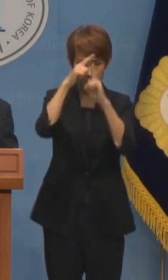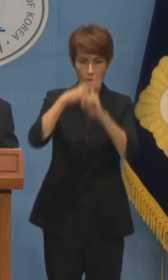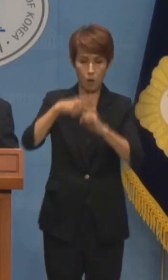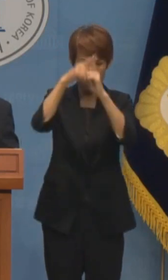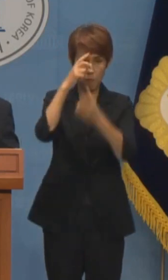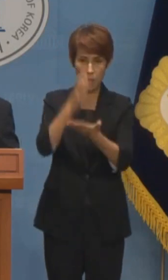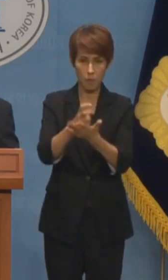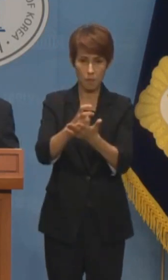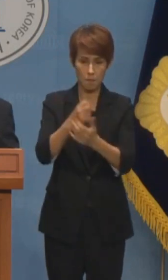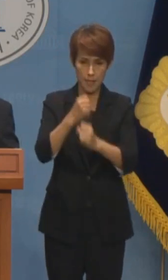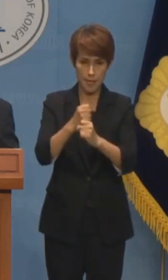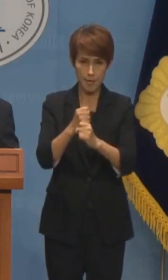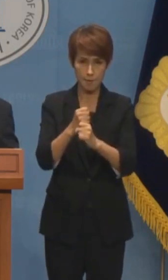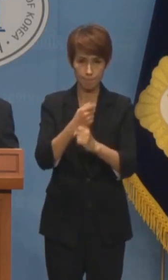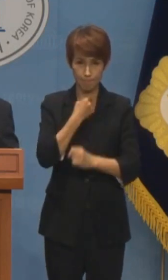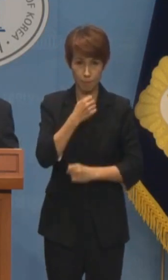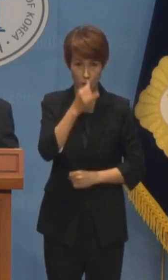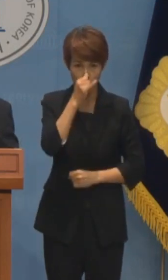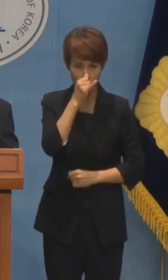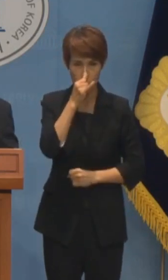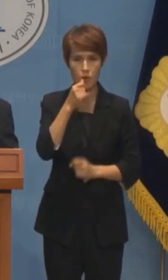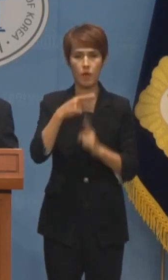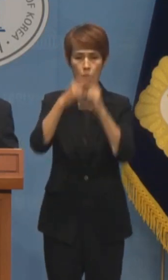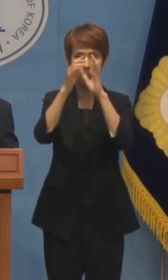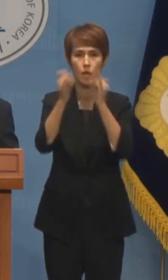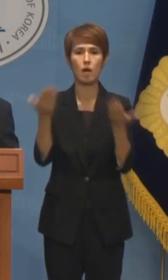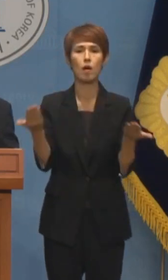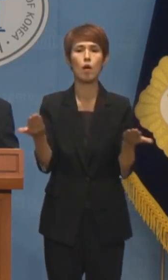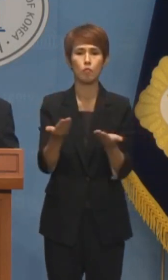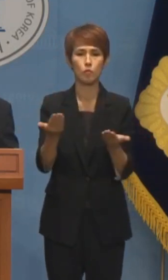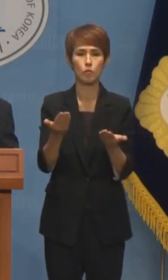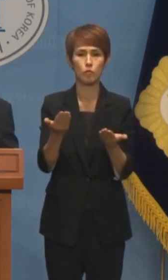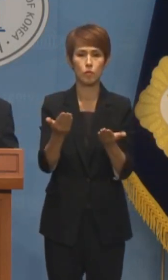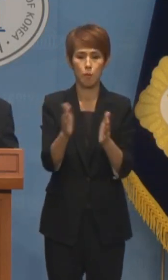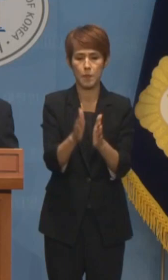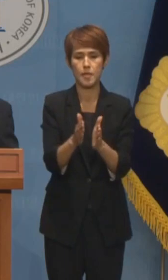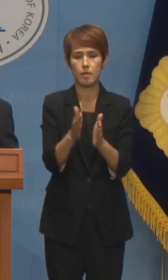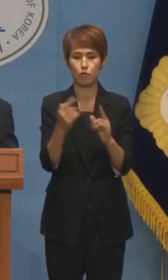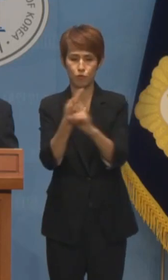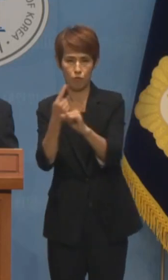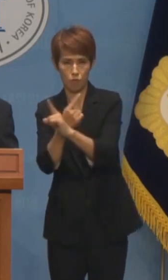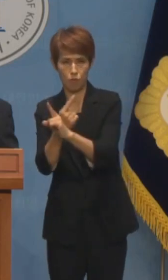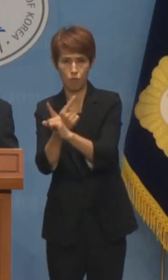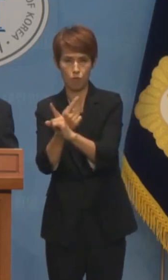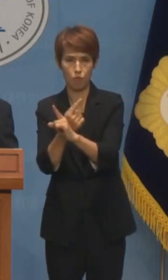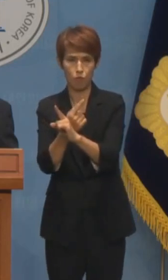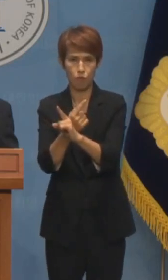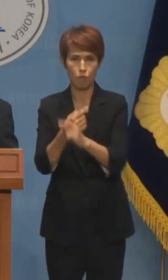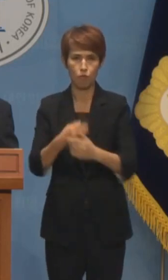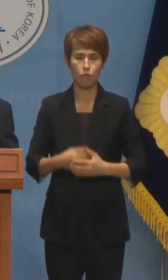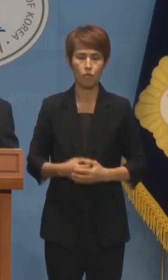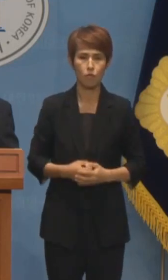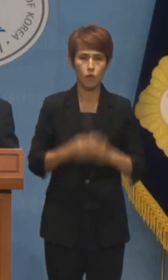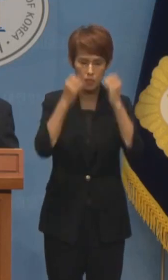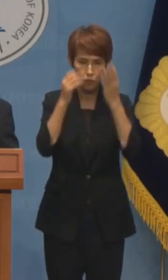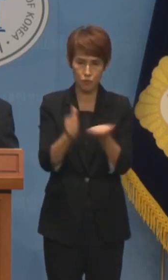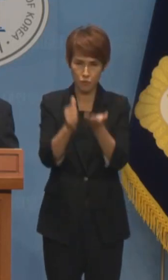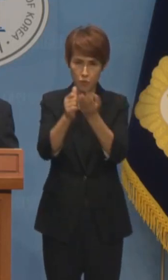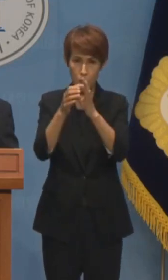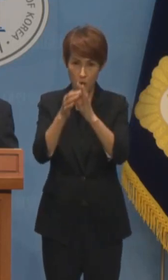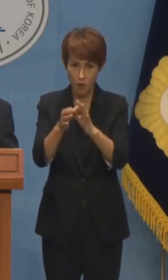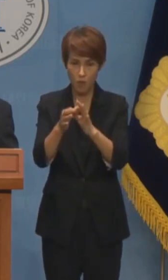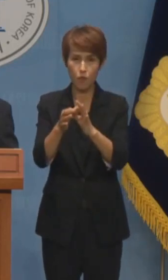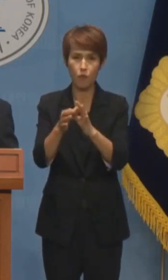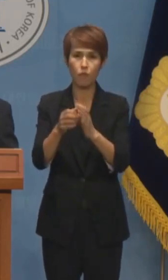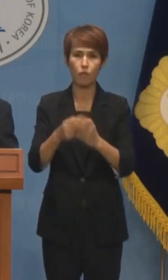있다면 간호사 업무 범위 수정, 대학 등에서의 간호정보사 신규 양성 조항 삭제, 간호간병